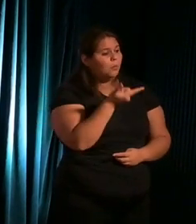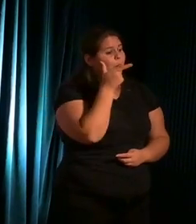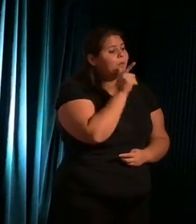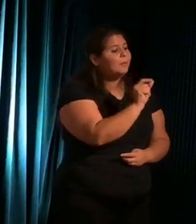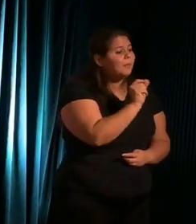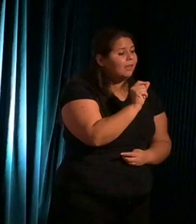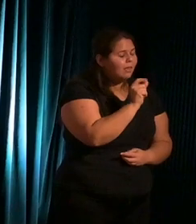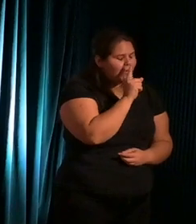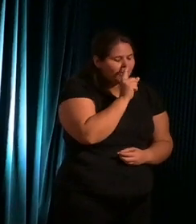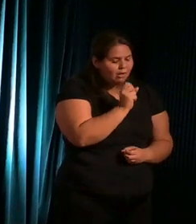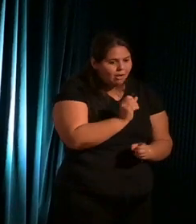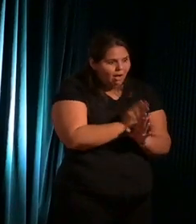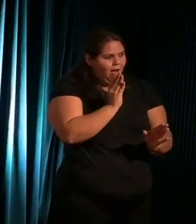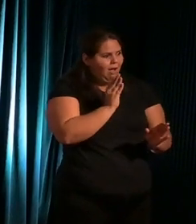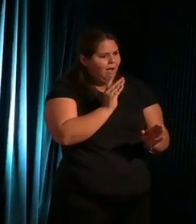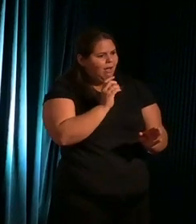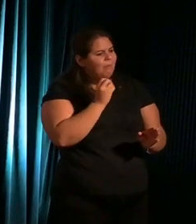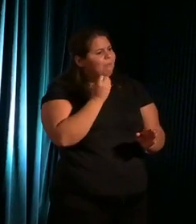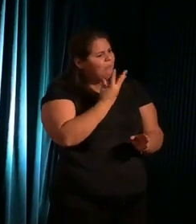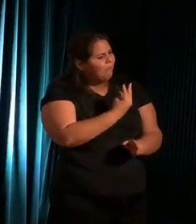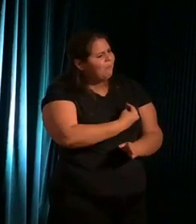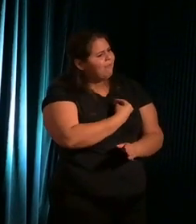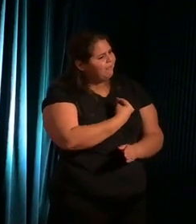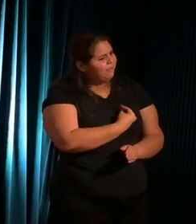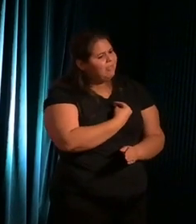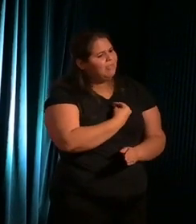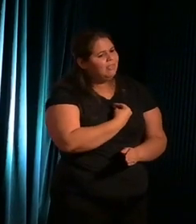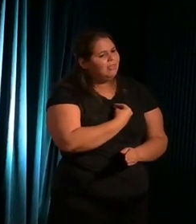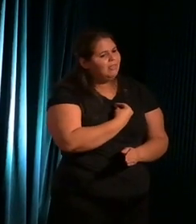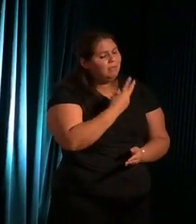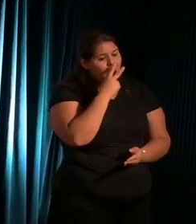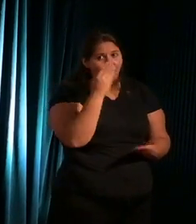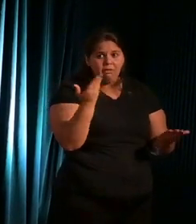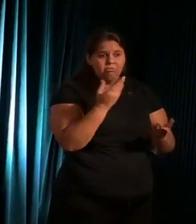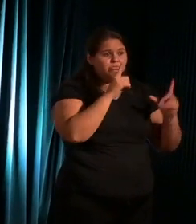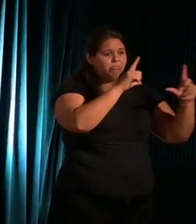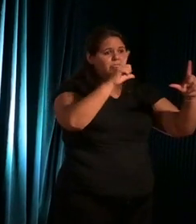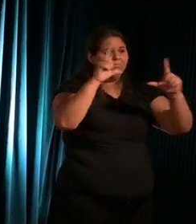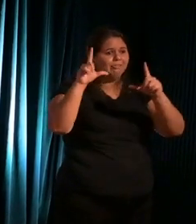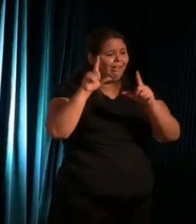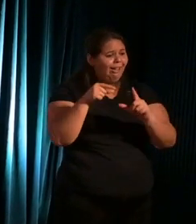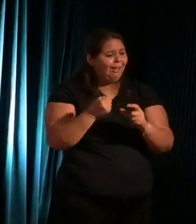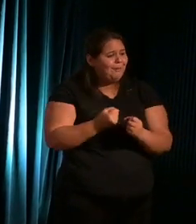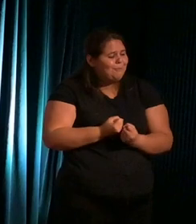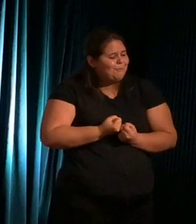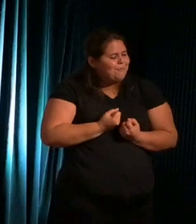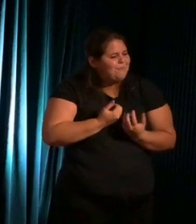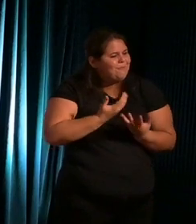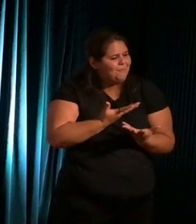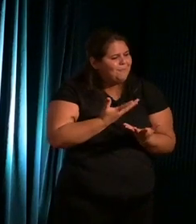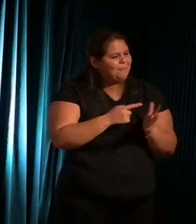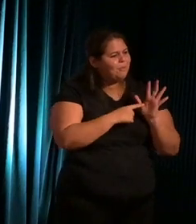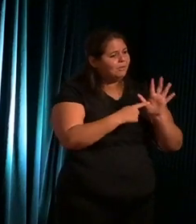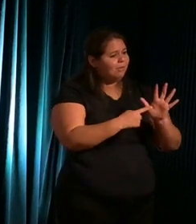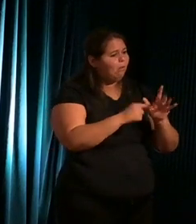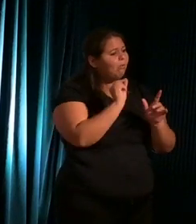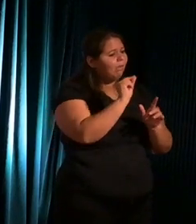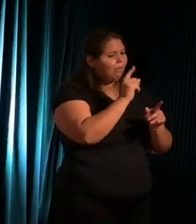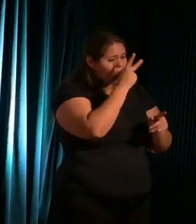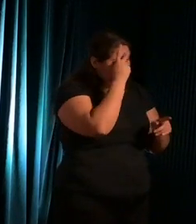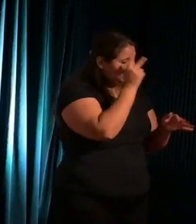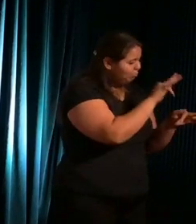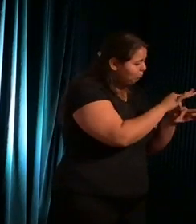se redescobre como é bom viver. E essa exposição é exatamente isso. Pessoas simples,